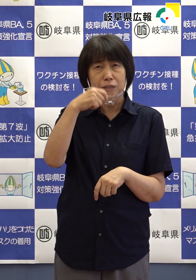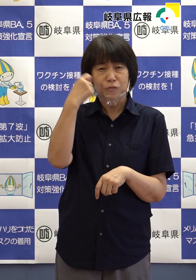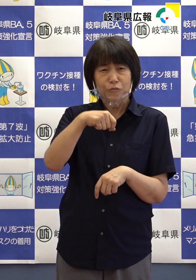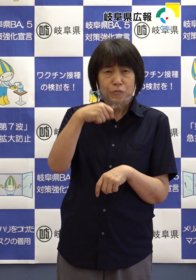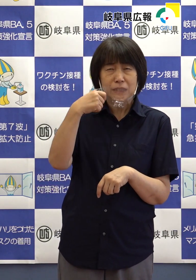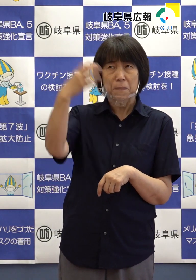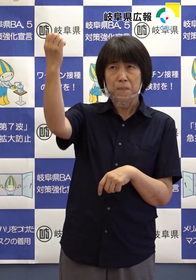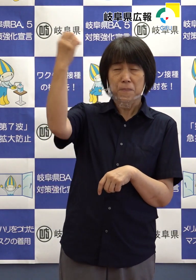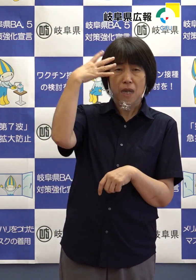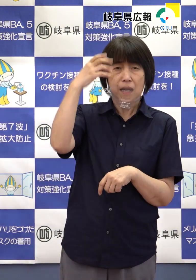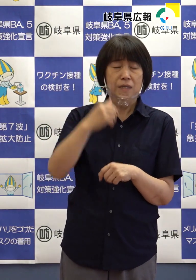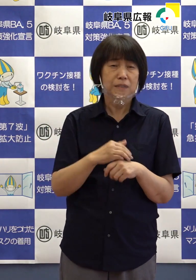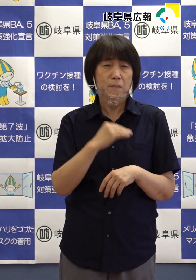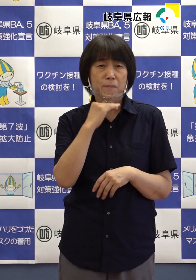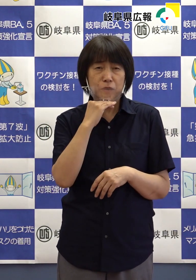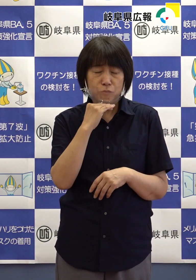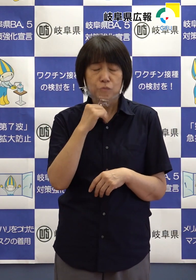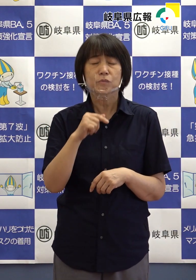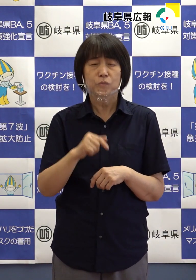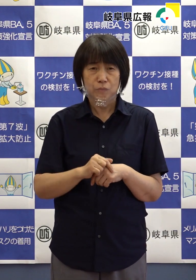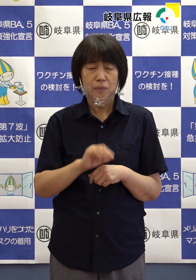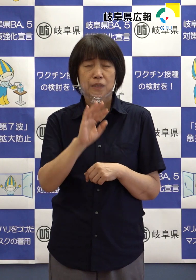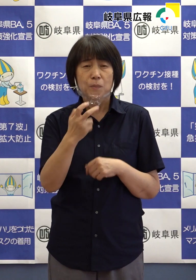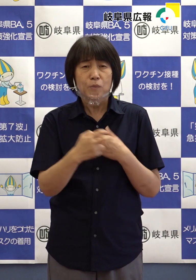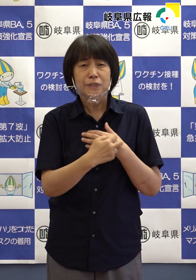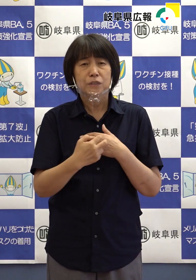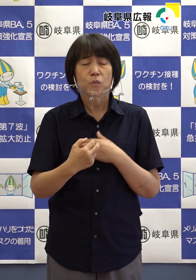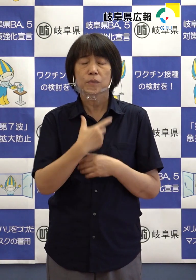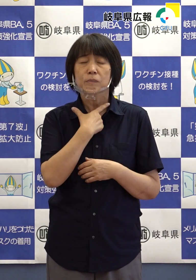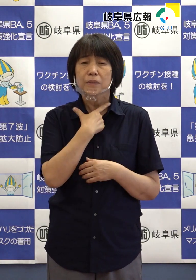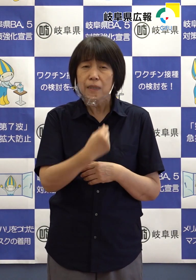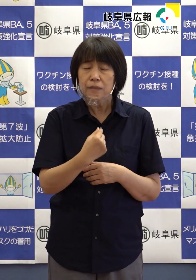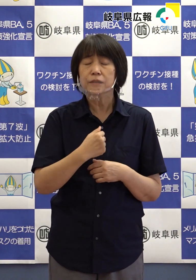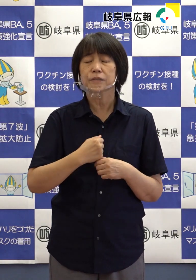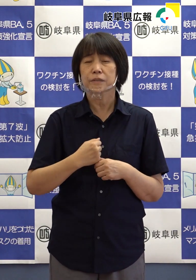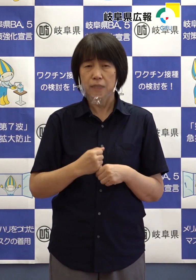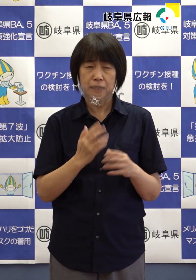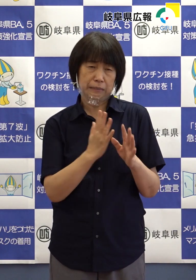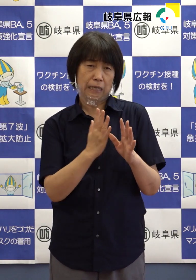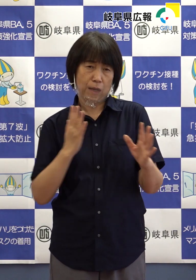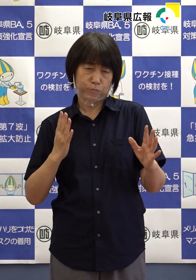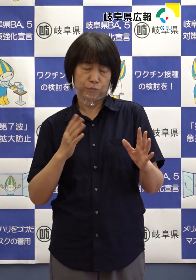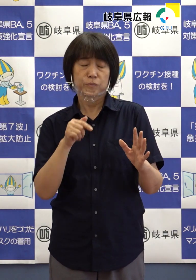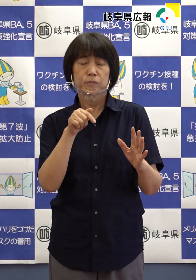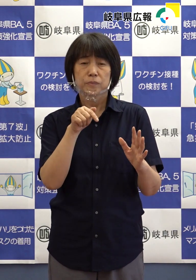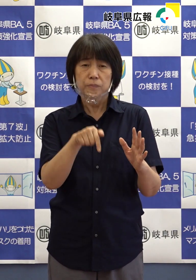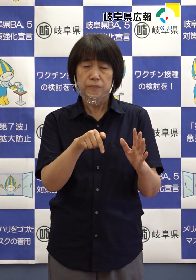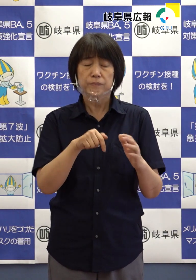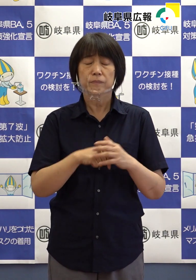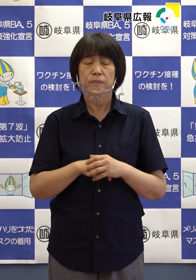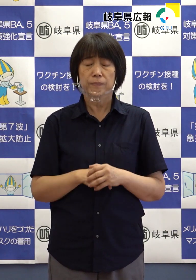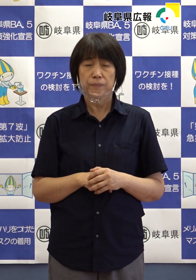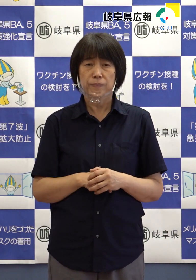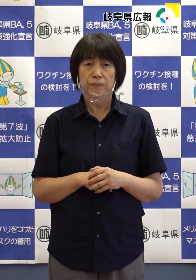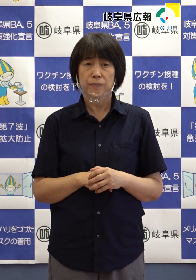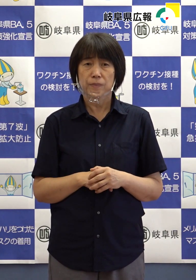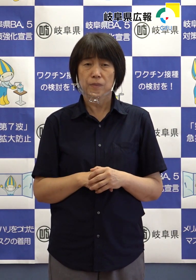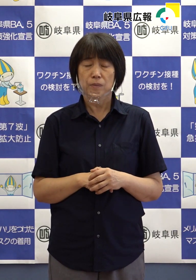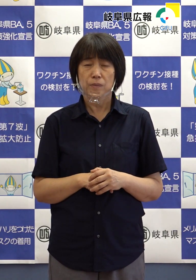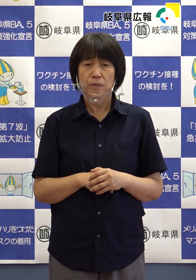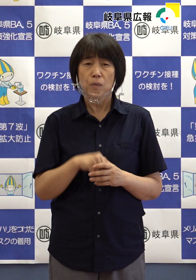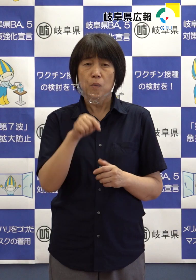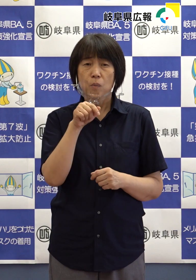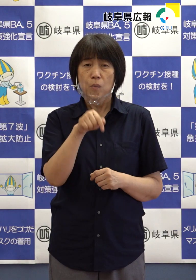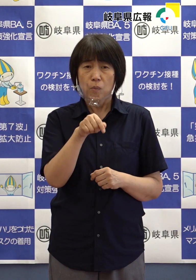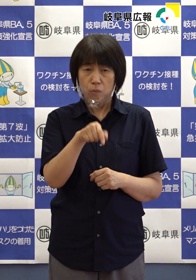とそれでも何とかその心情してもらいたいということでなんとなるわけですねでそれはのこれに